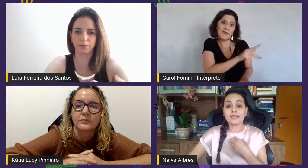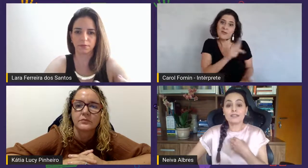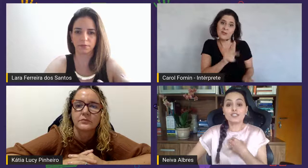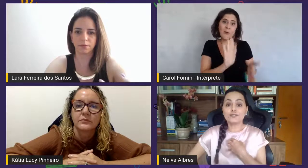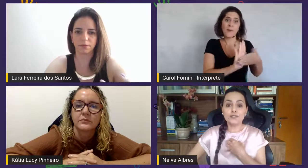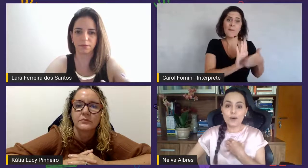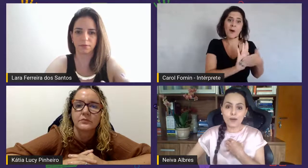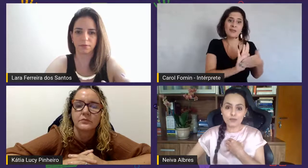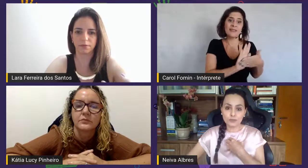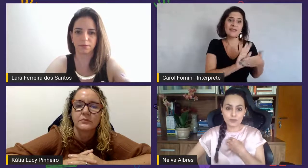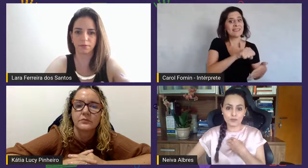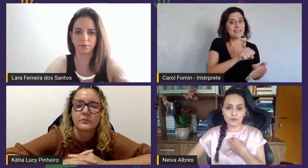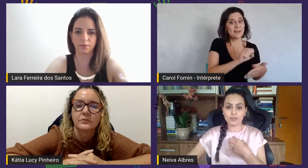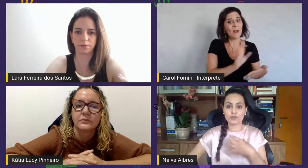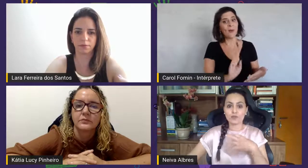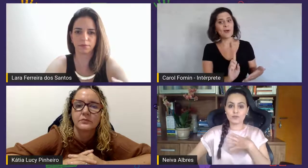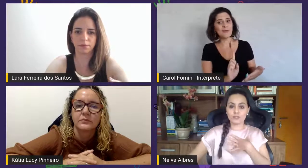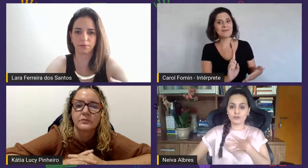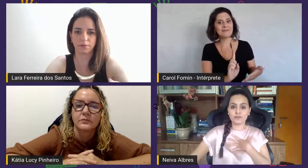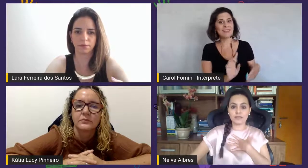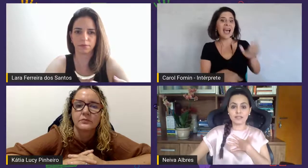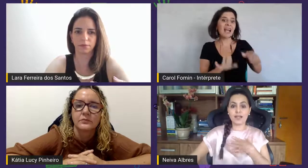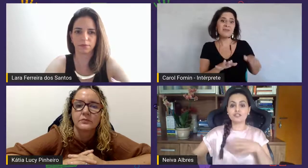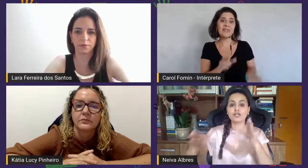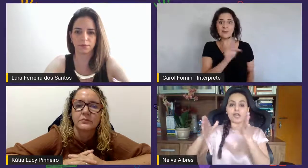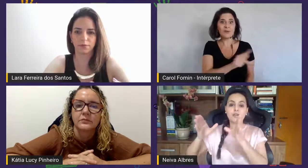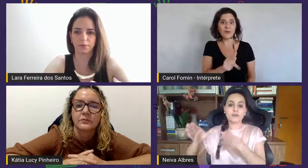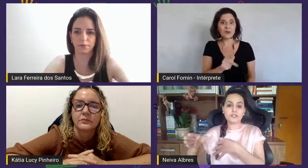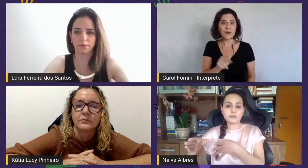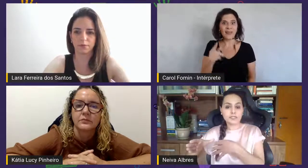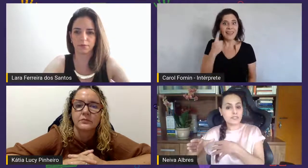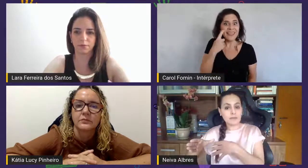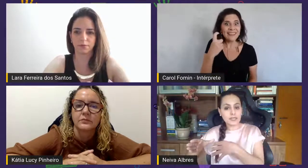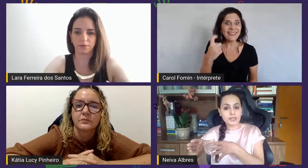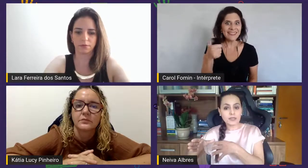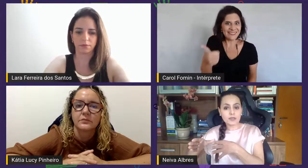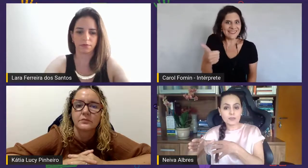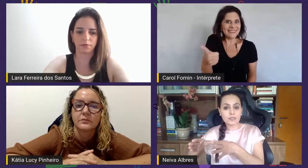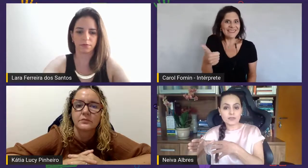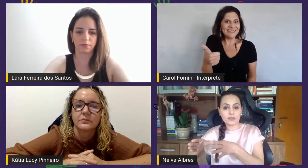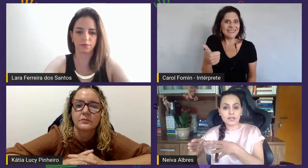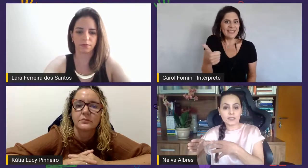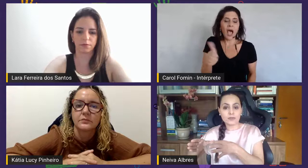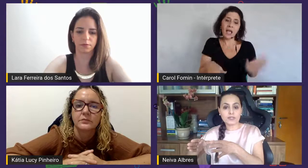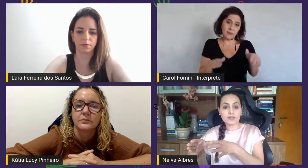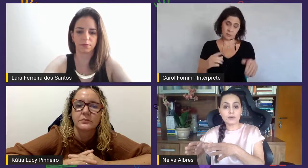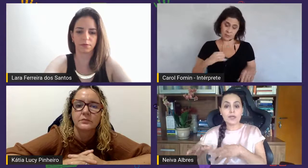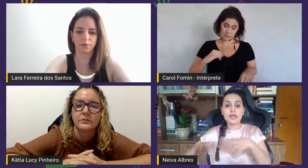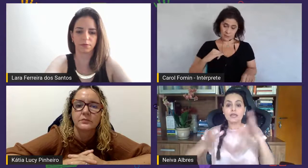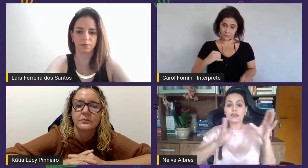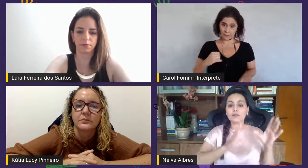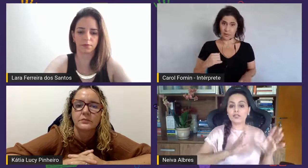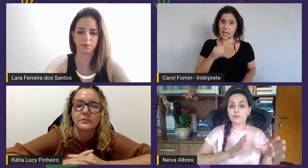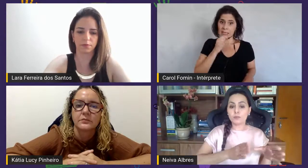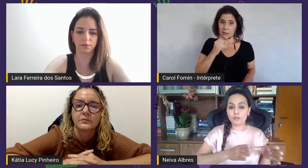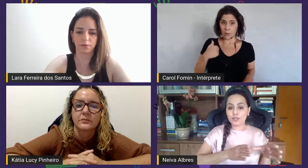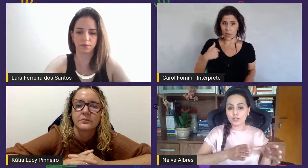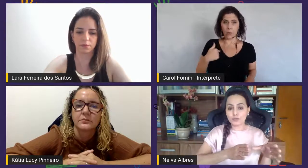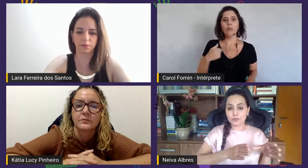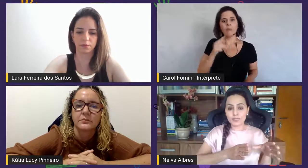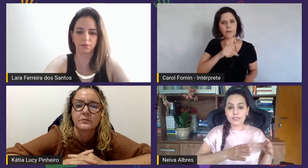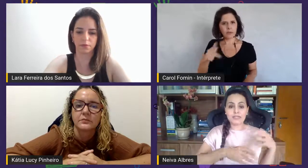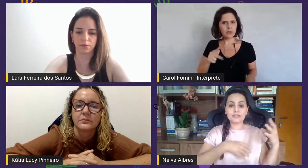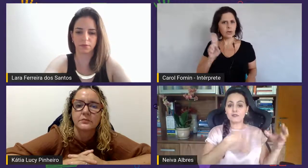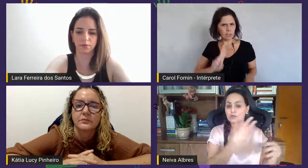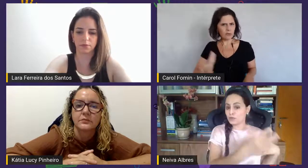de interesse individual de um professor. Então, eu sou professor da universidade, eu tenho as minhas disciplinas que eu ministro na graduação e eu tenho meu